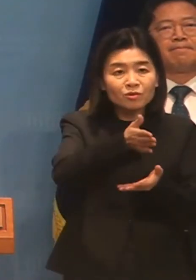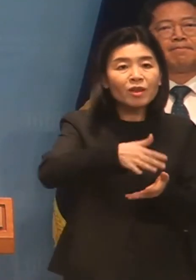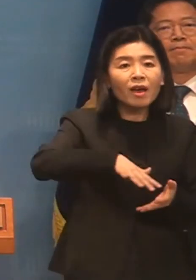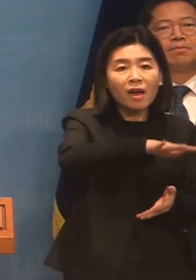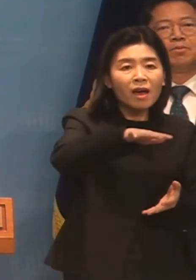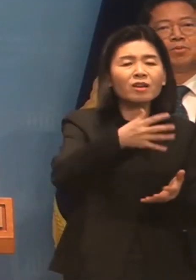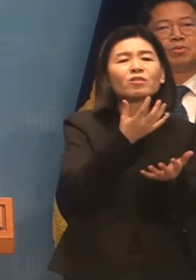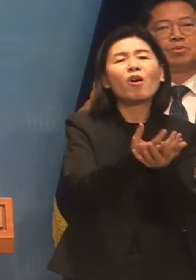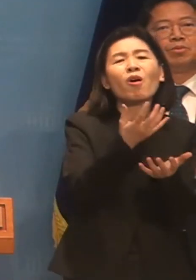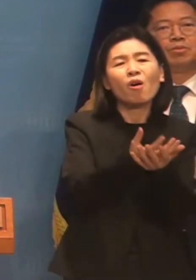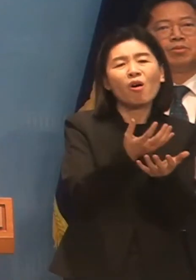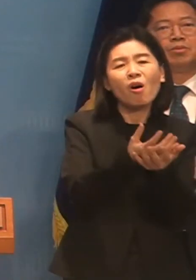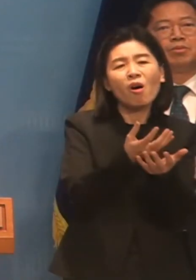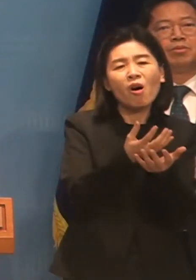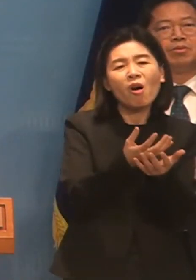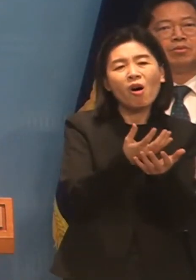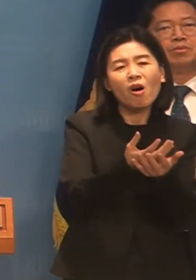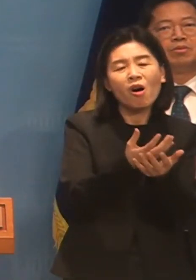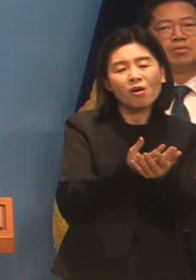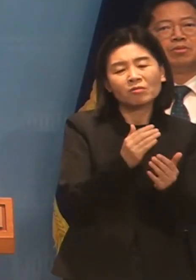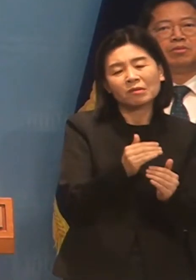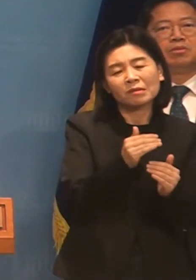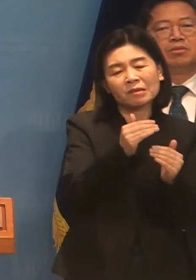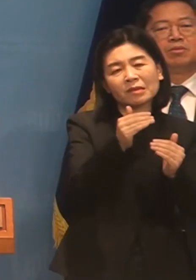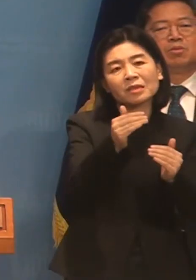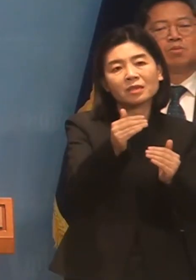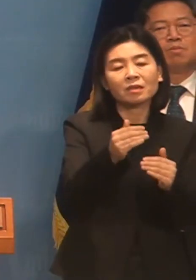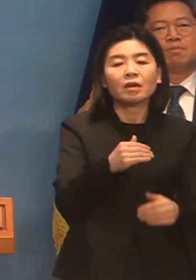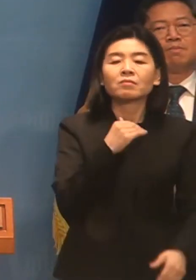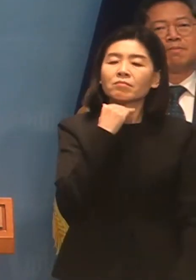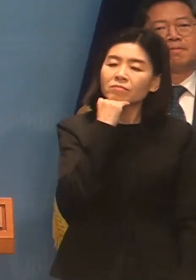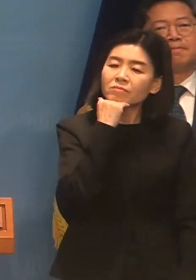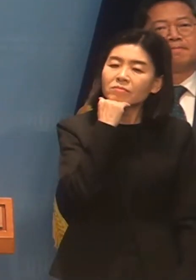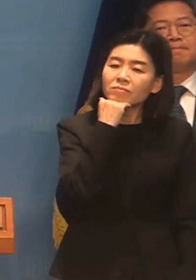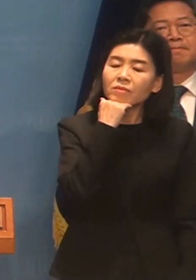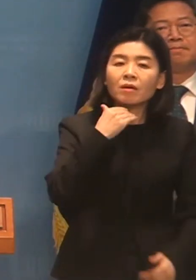서류와 절차가 있어서요. 조금만 더 기다려 주십시오.